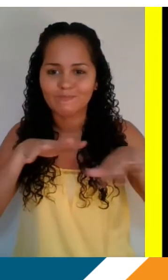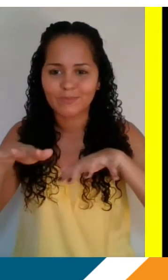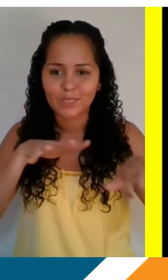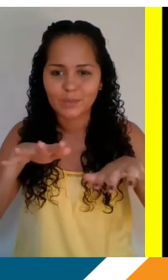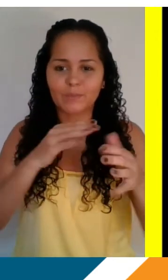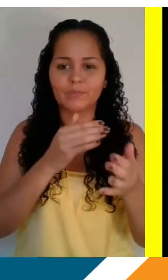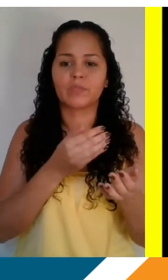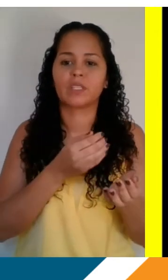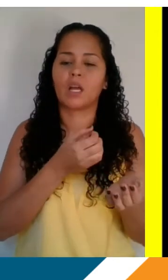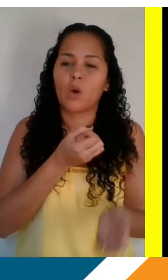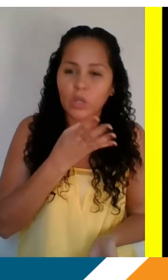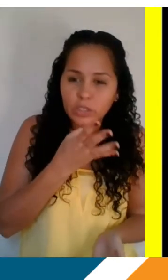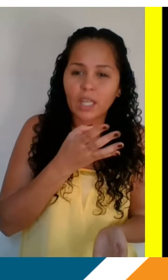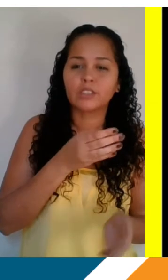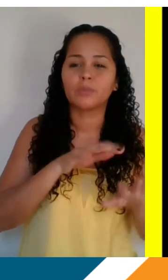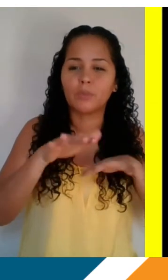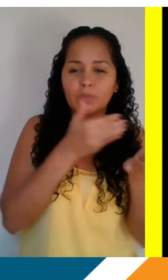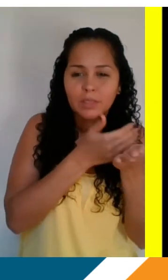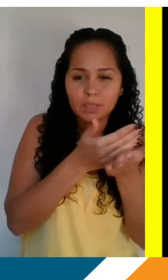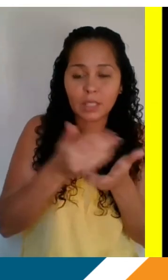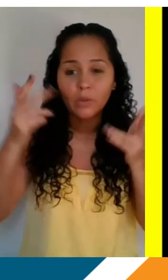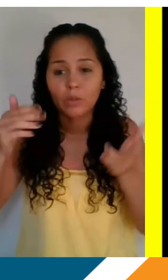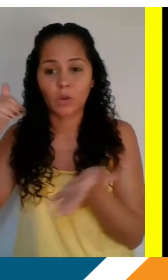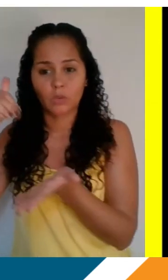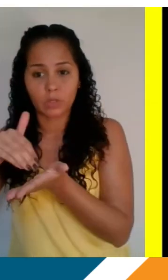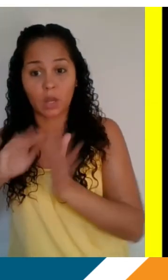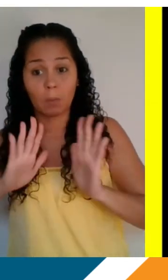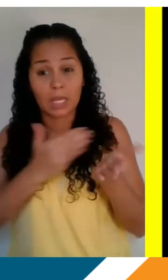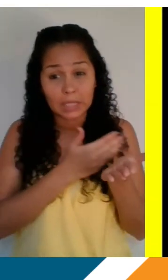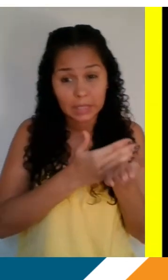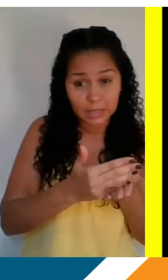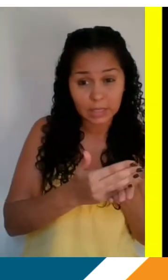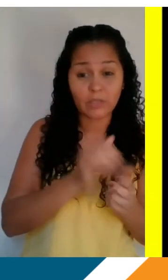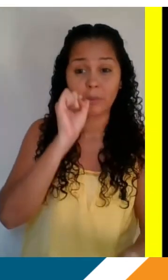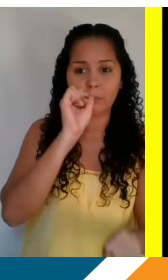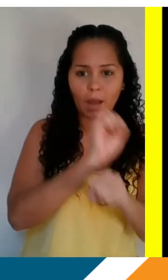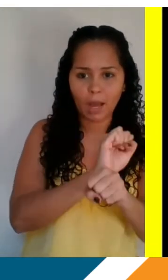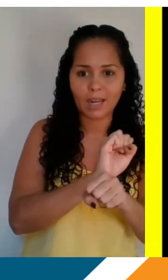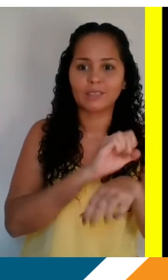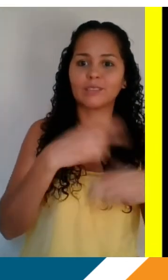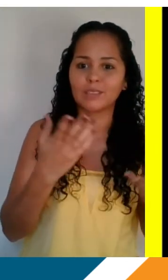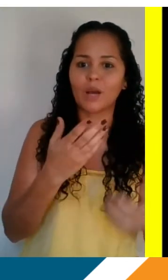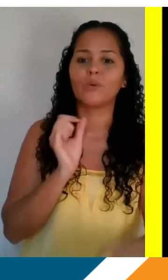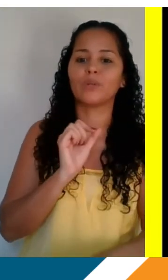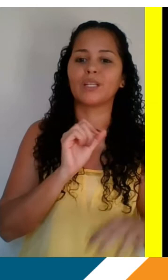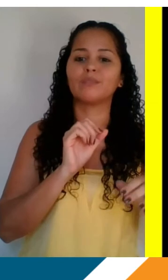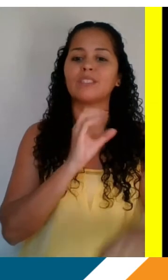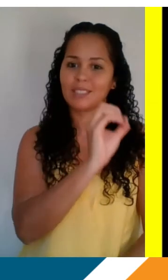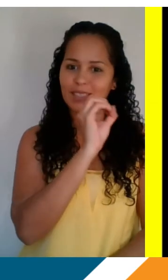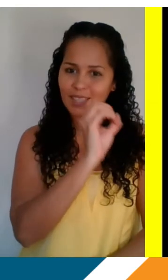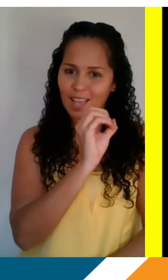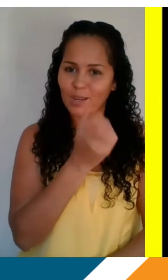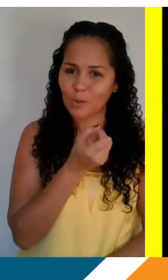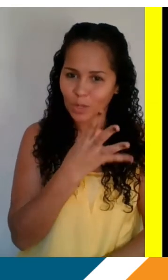de movimento inicial igual ao final. Se no início eles estavam em repouso, o valor da quantidade de movimento vai ser de zero, já que quantidade